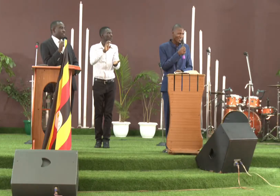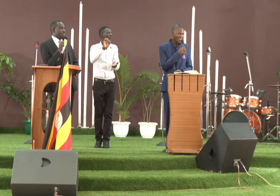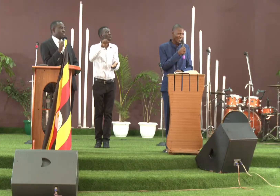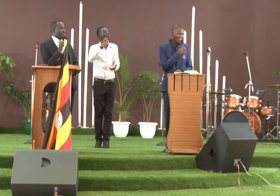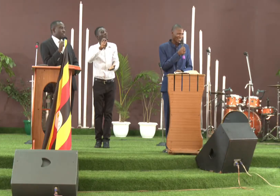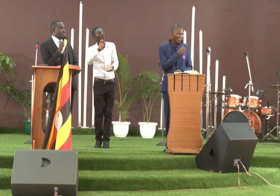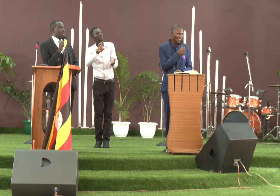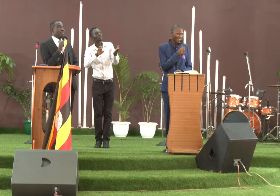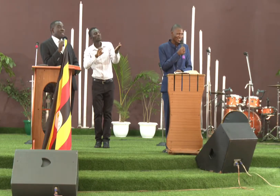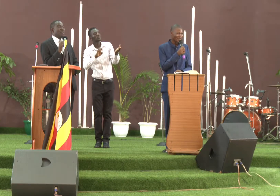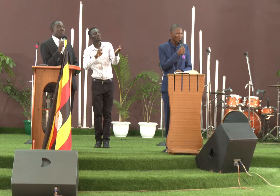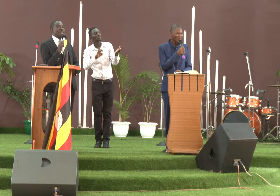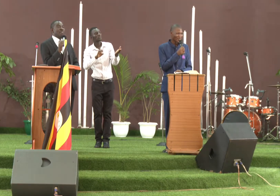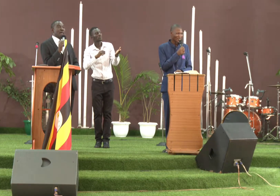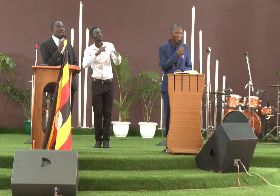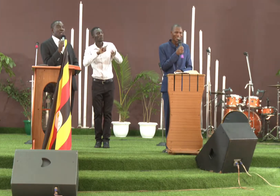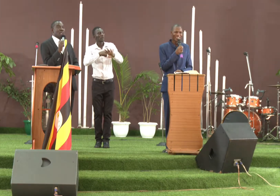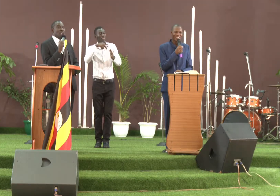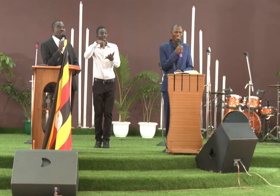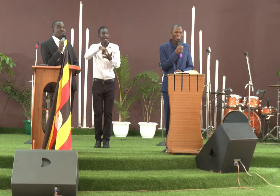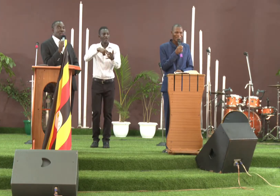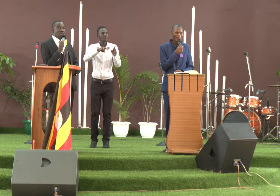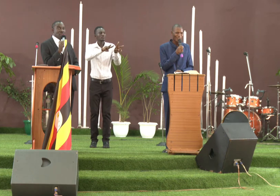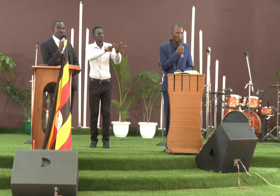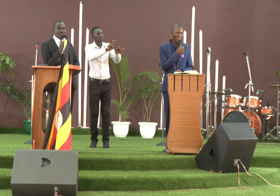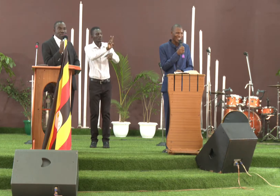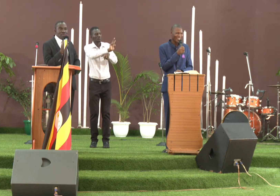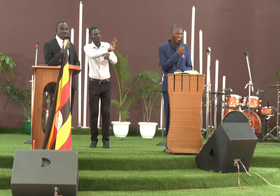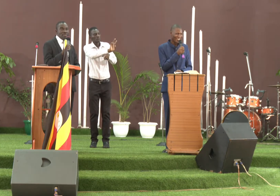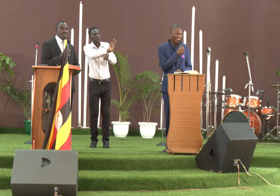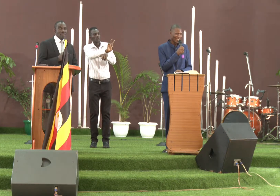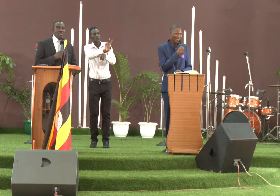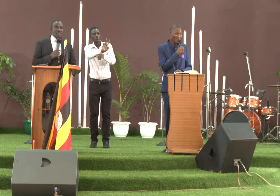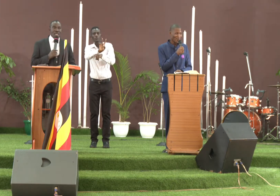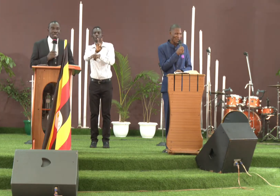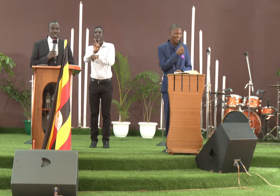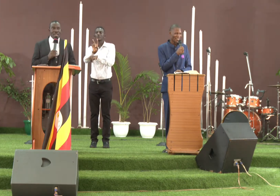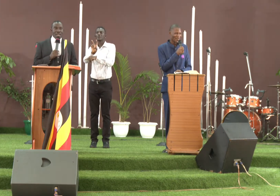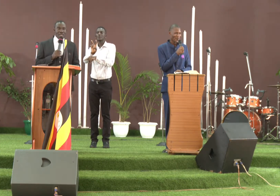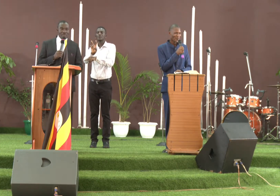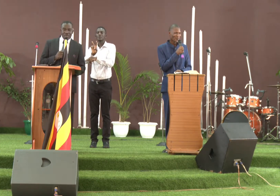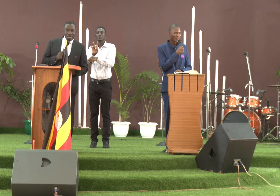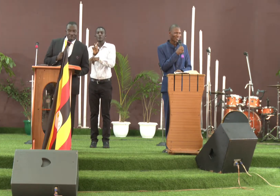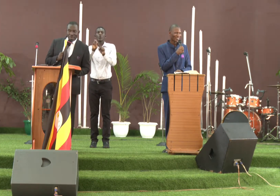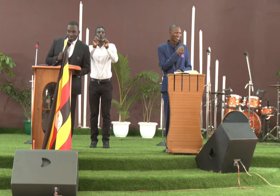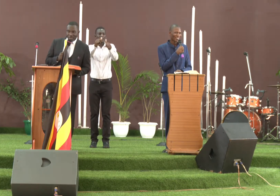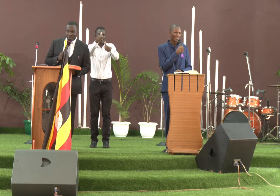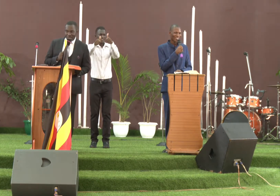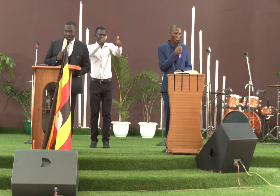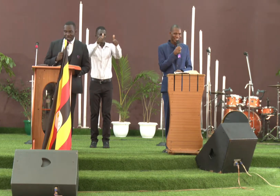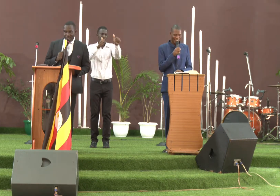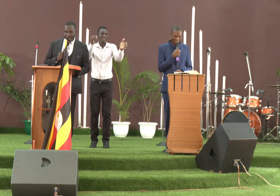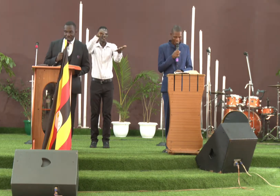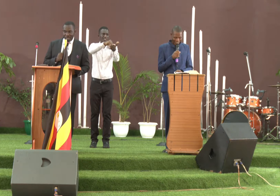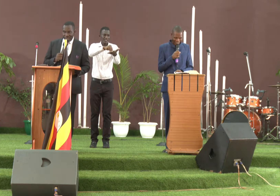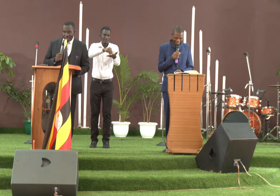Rose Nabagala, bwe mbeera ono ndaba. When I'm here, I can see everyone. Kale buli omuddamu obwo atuke